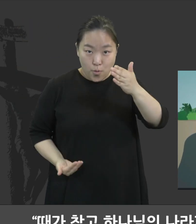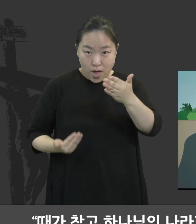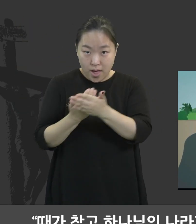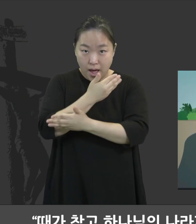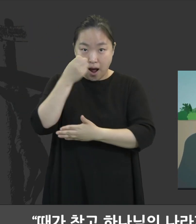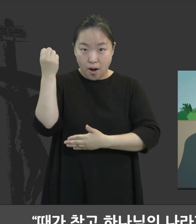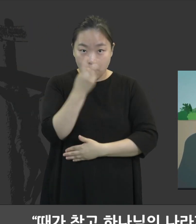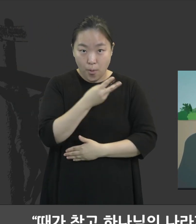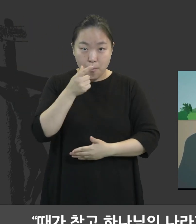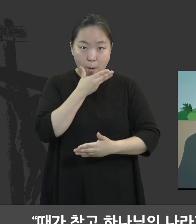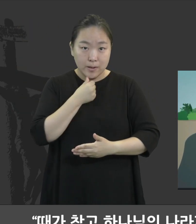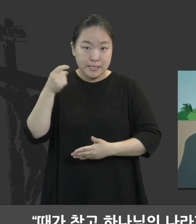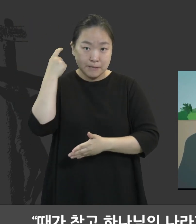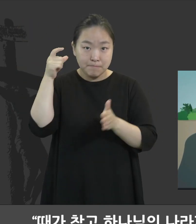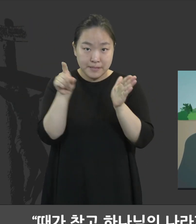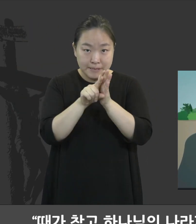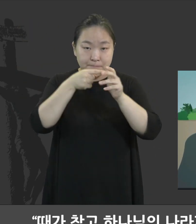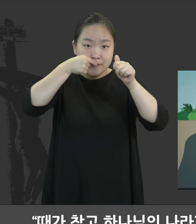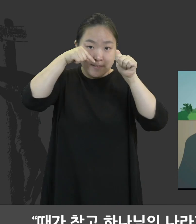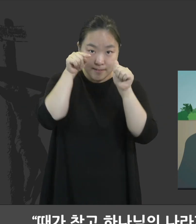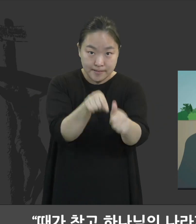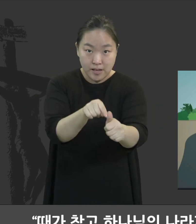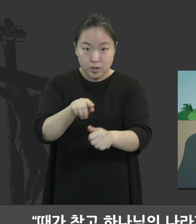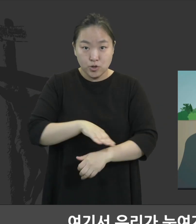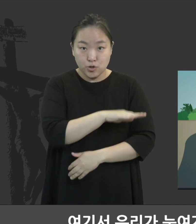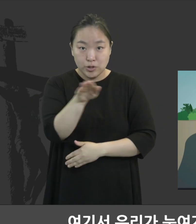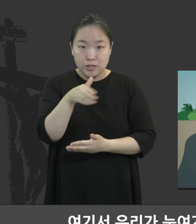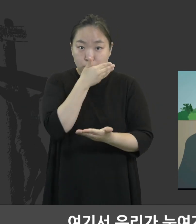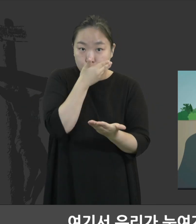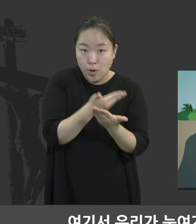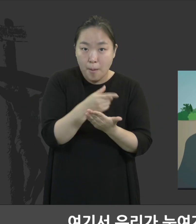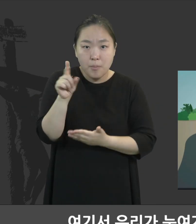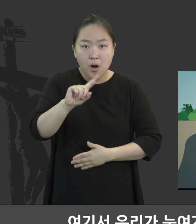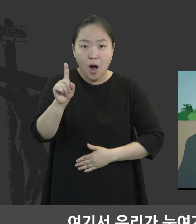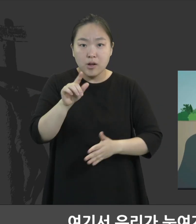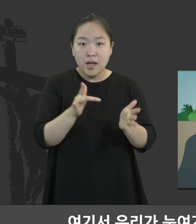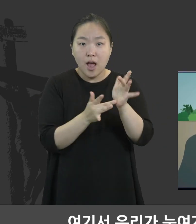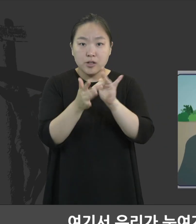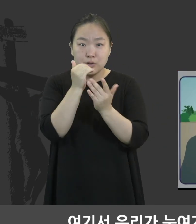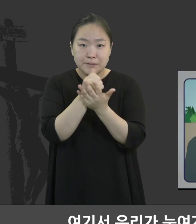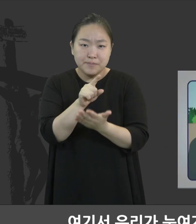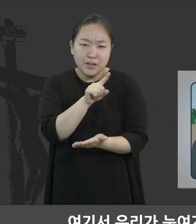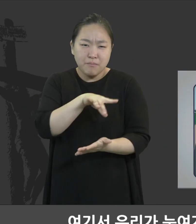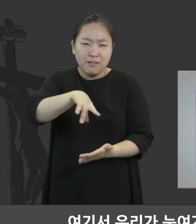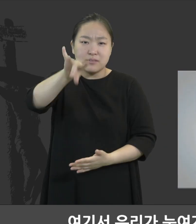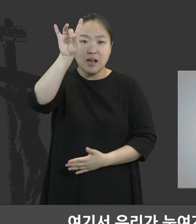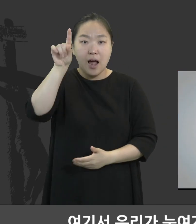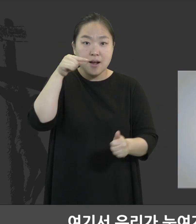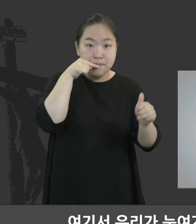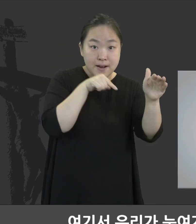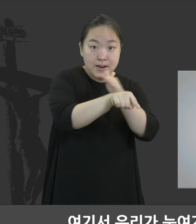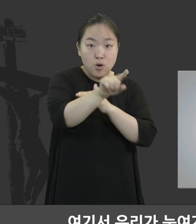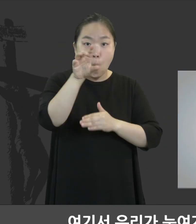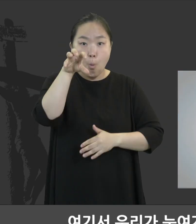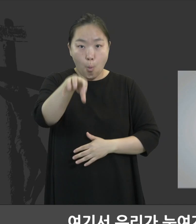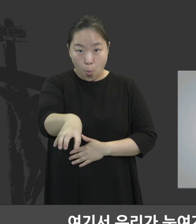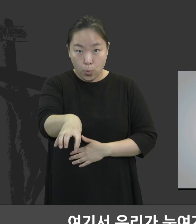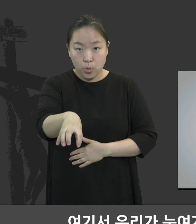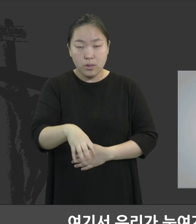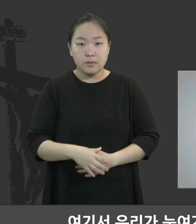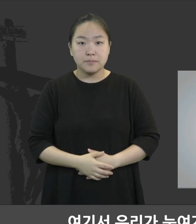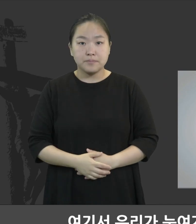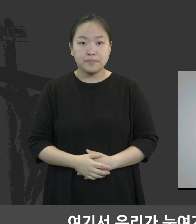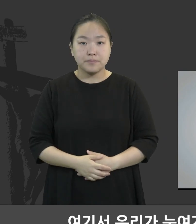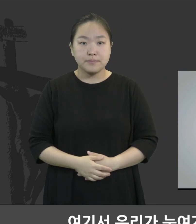왔으니 회개하고 복음을 믿으라. 여기서 우리가 눈여겨볼 부분은 예수님이 가장